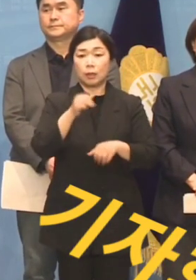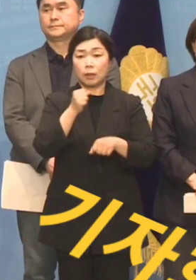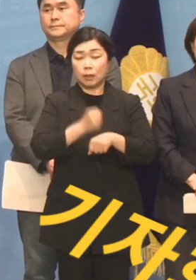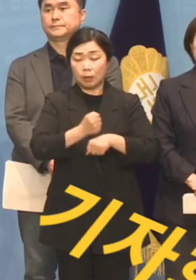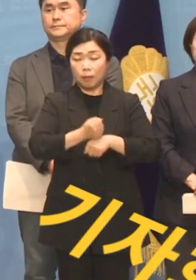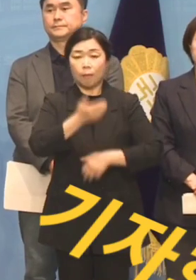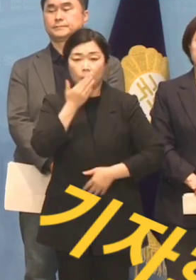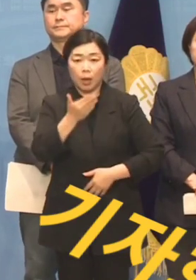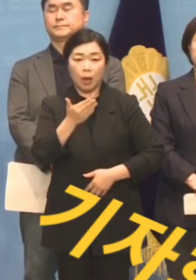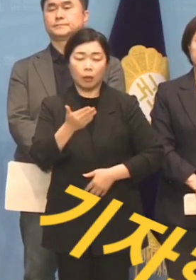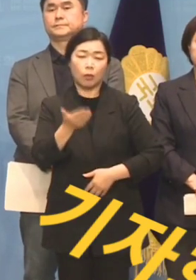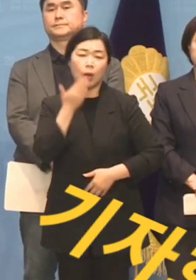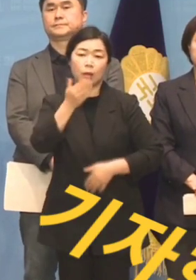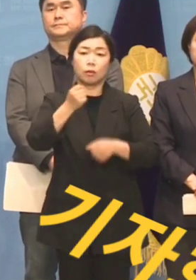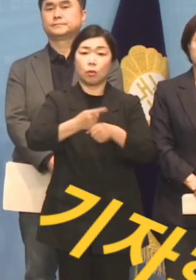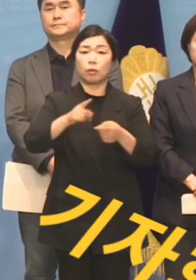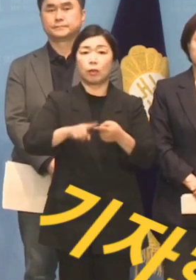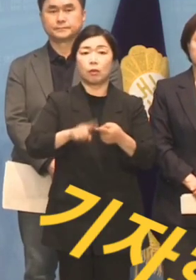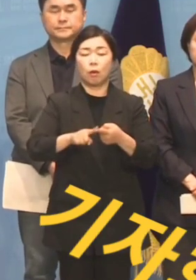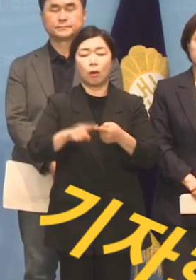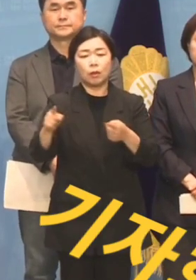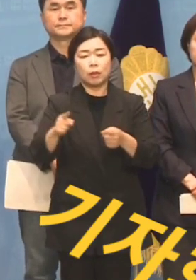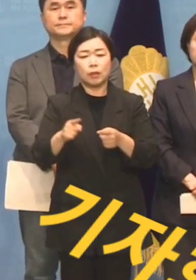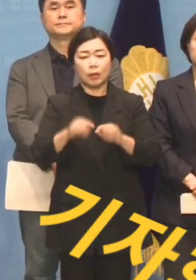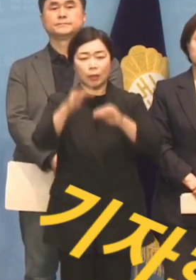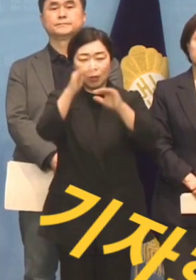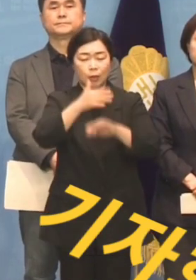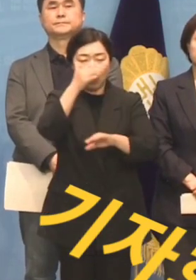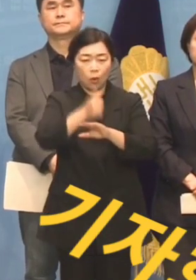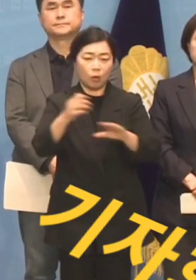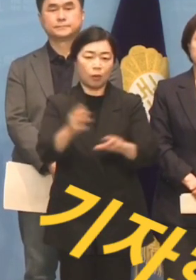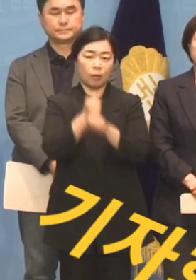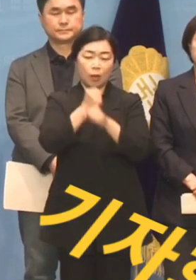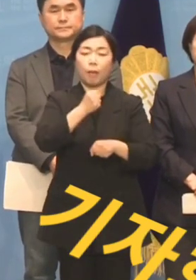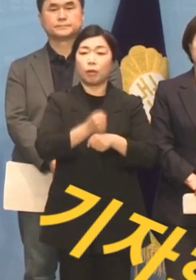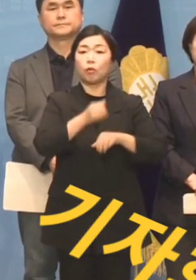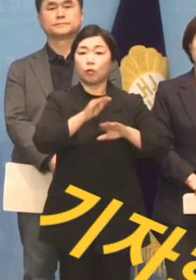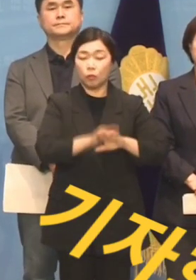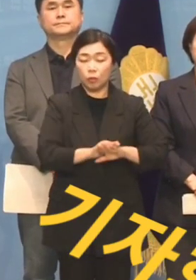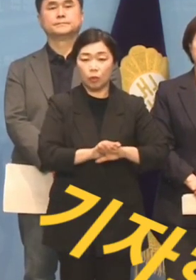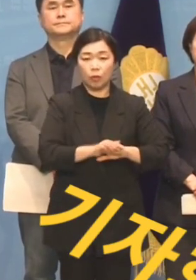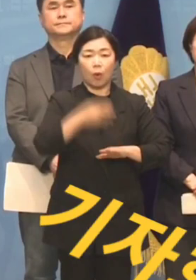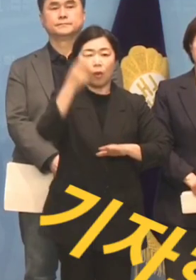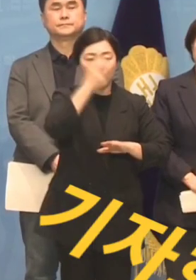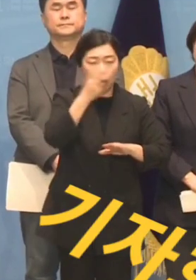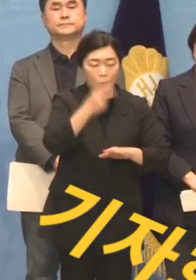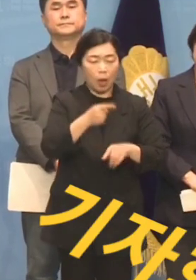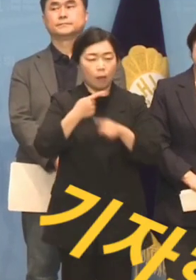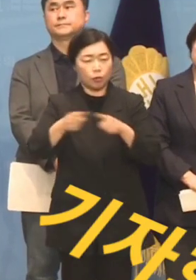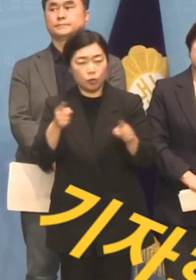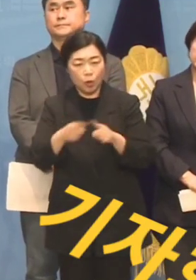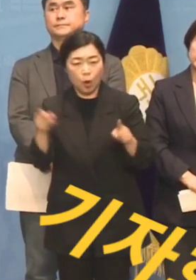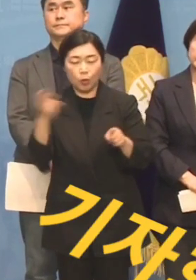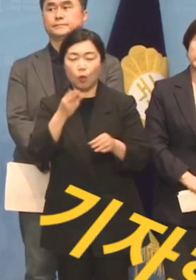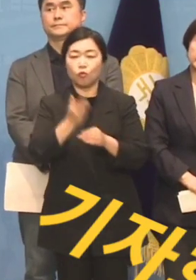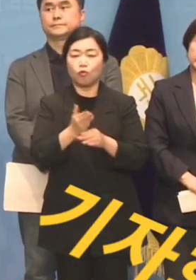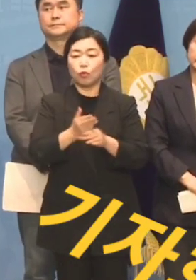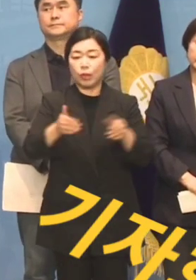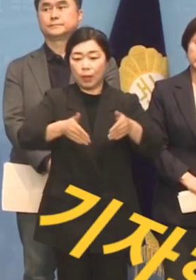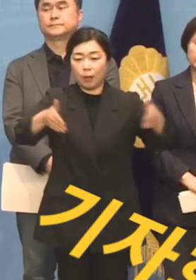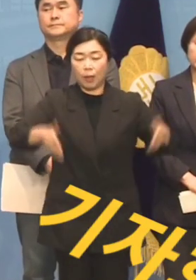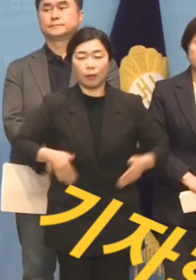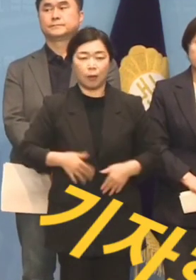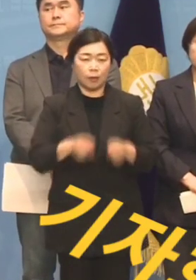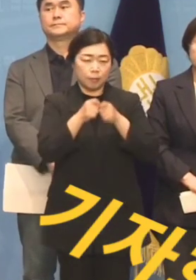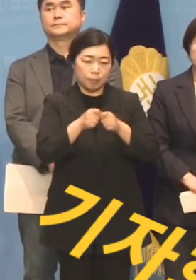가장 합리적인 방안이 무엇인가를 도출해내는 여러 가지 계기 공론 조사 분석이라든가 중립적이고